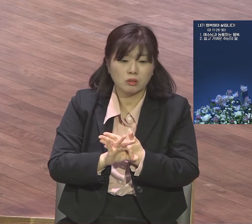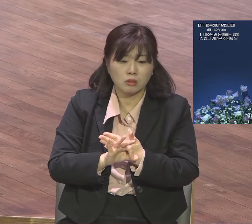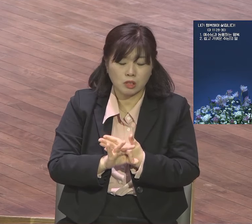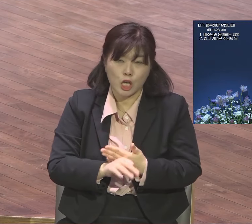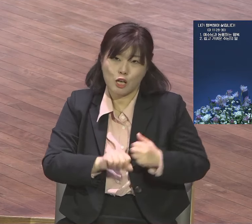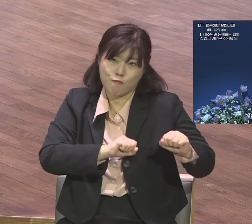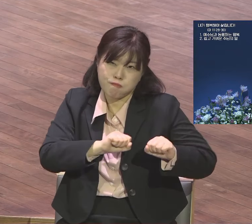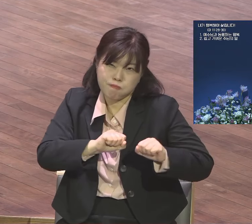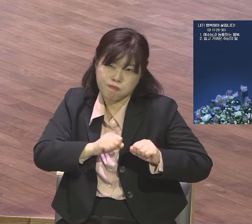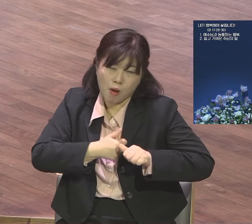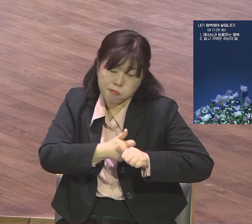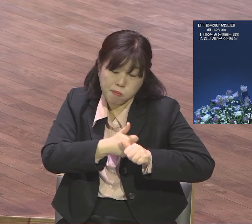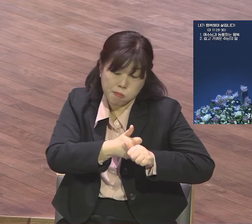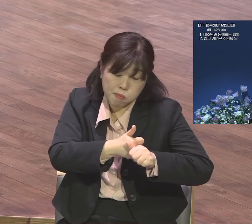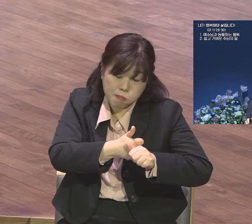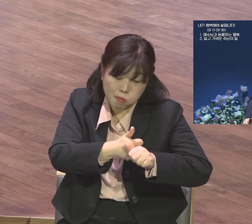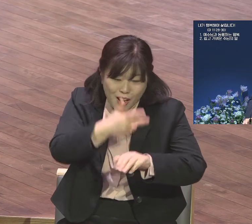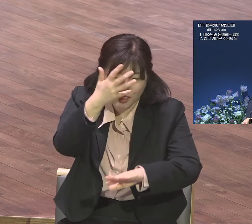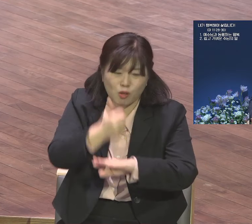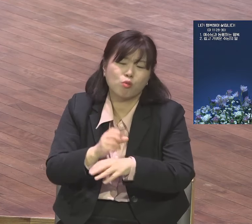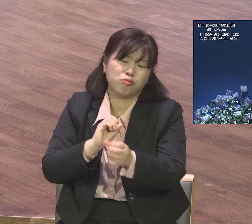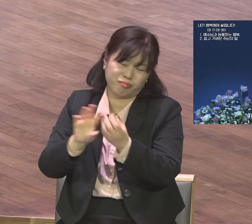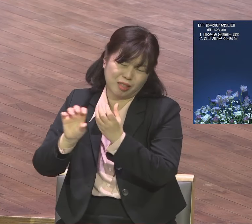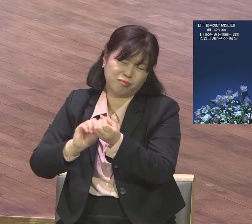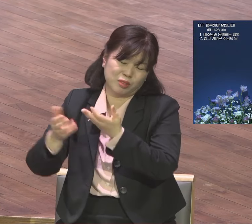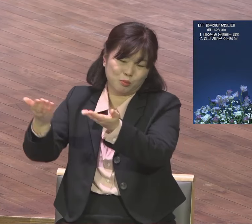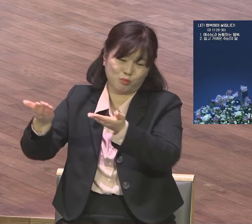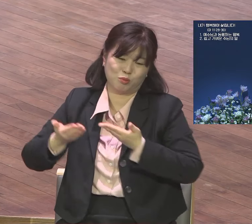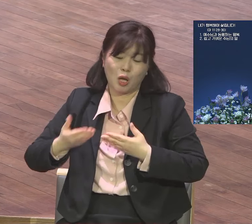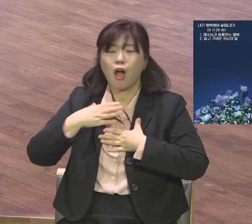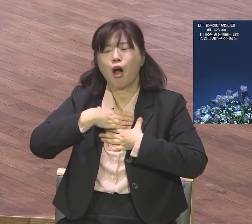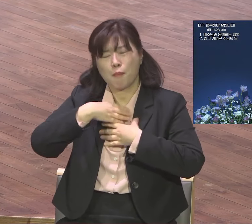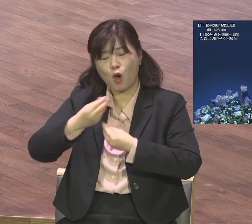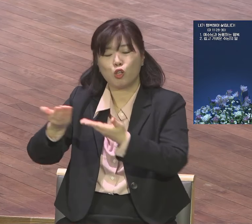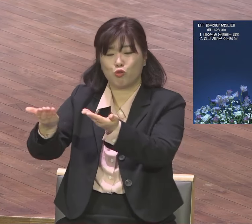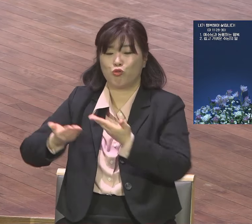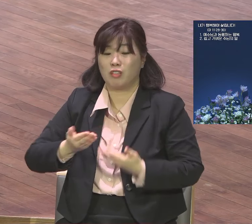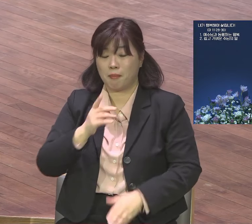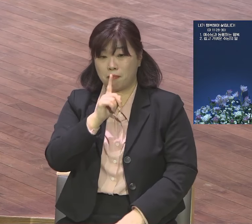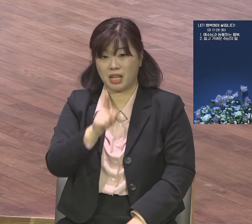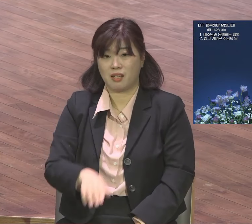예수 모신 곳이 그 어디나 하늘나라. 아멘.